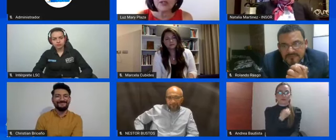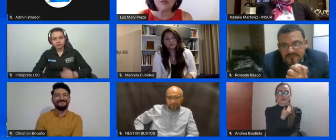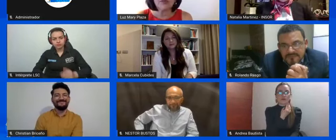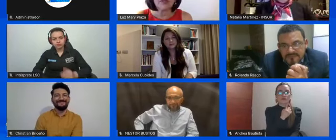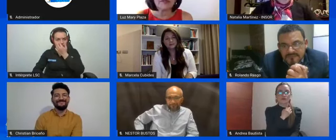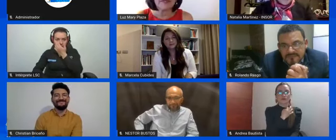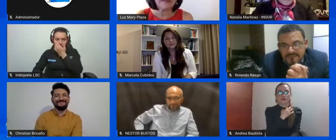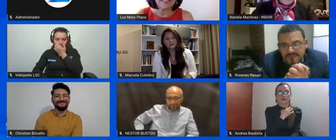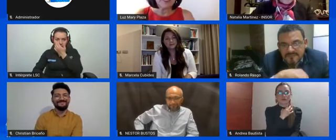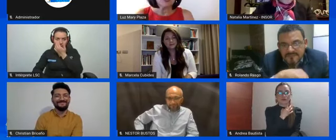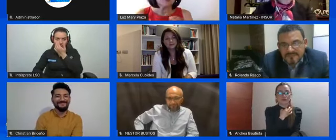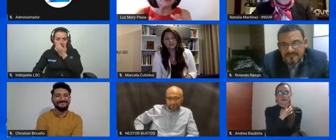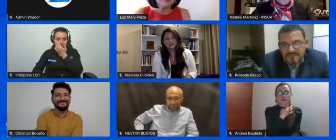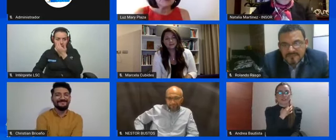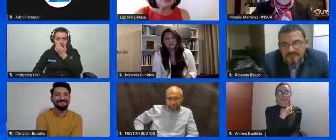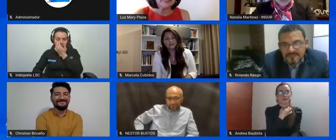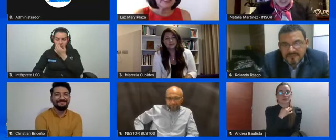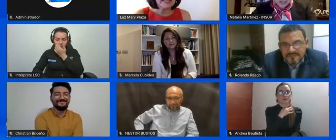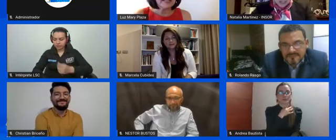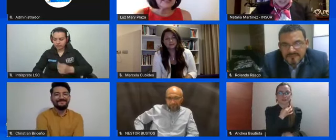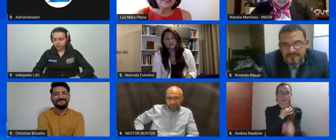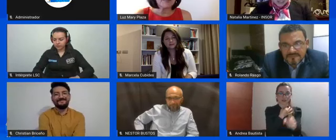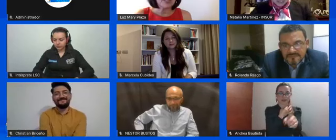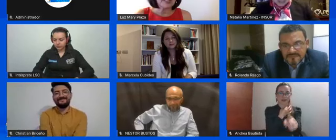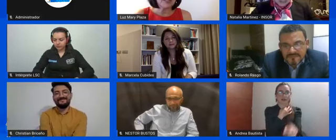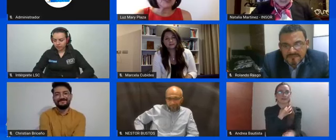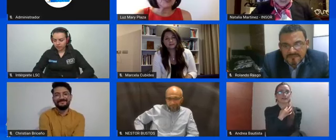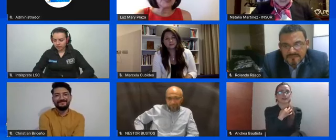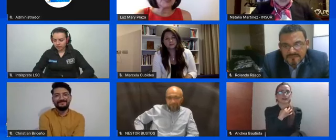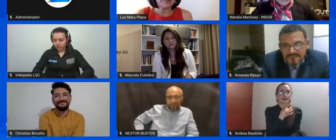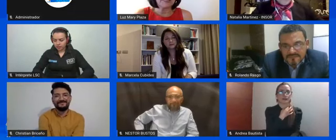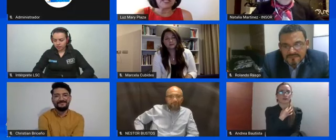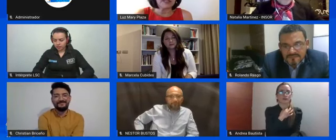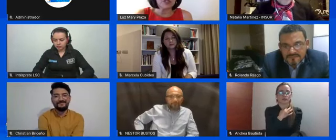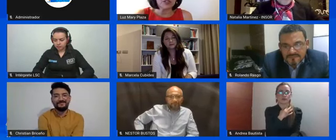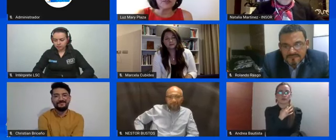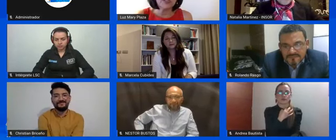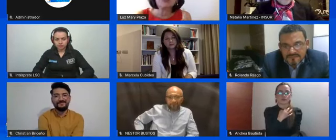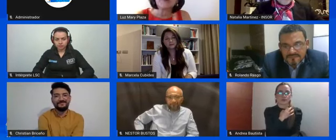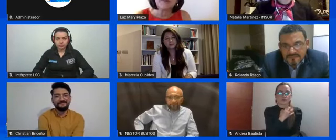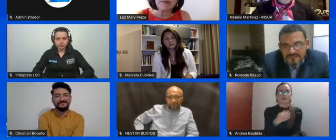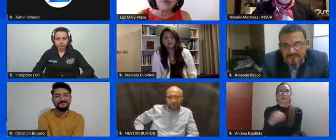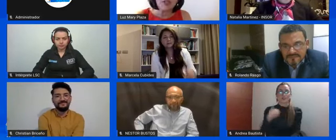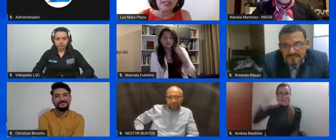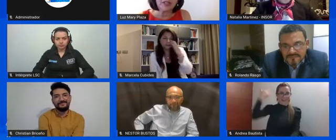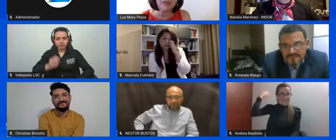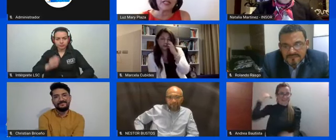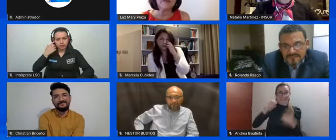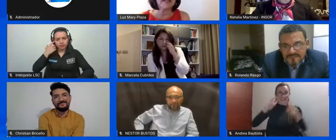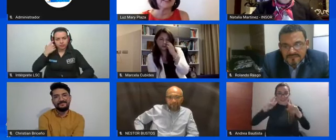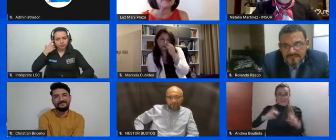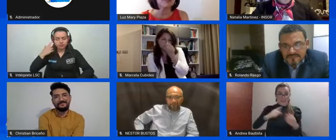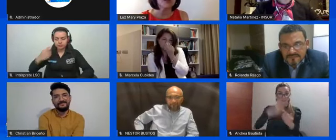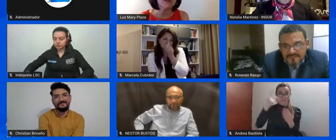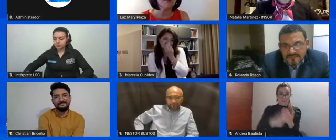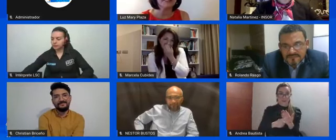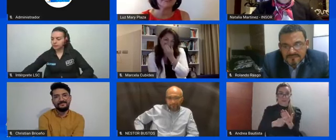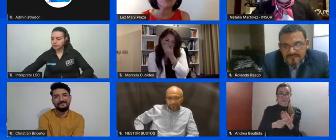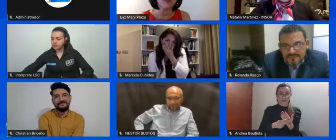Listo. Bueno, voy a contar uno. Como el INSOR tenía que hacer proyectos de investigación, nuestro